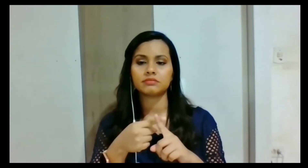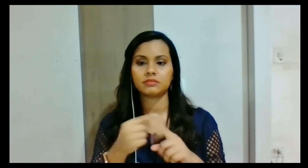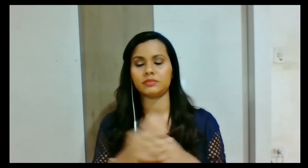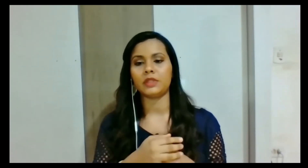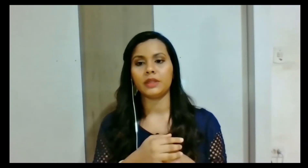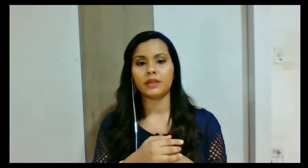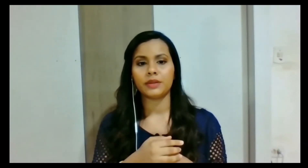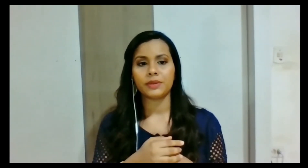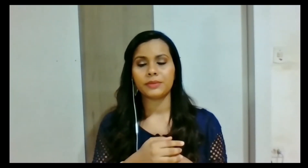Mas eu consegui por quê?